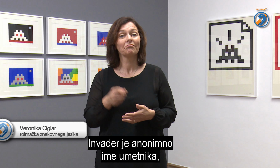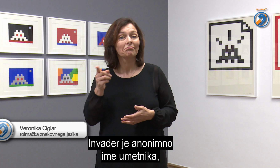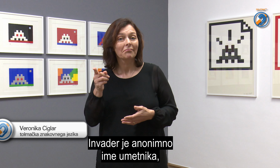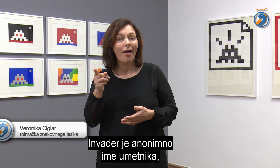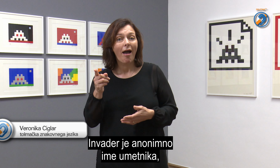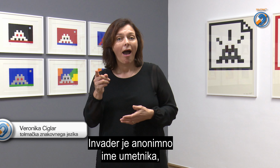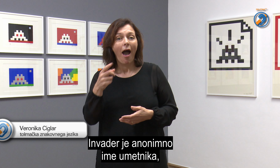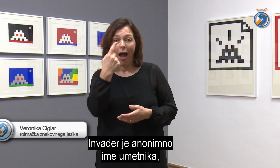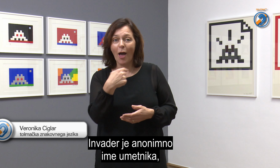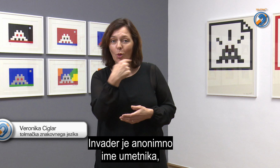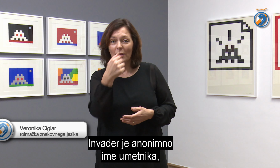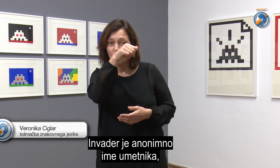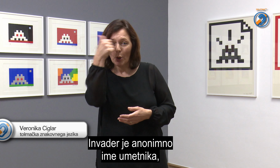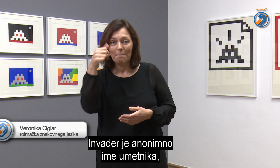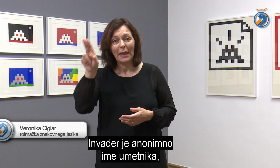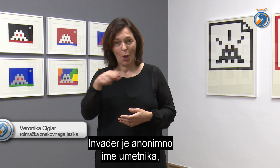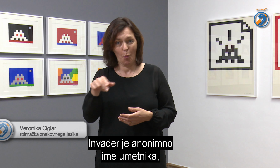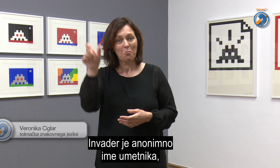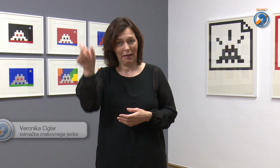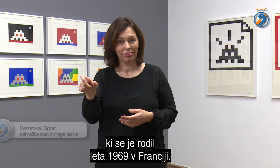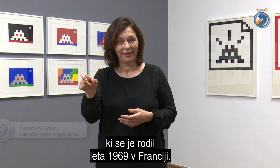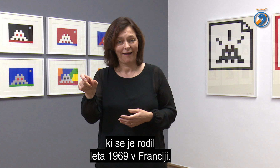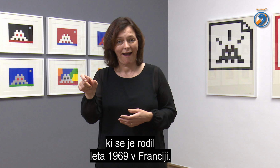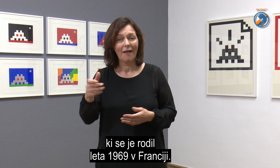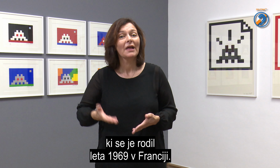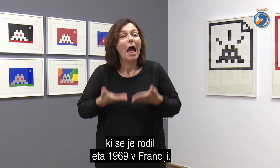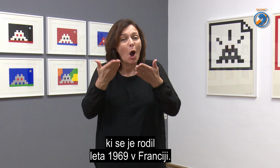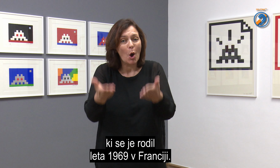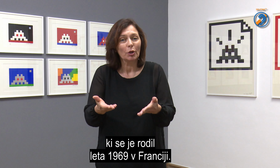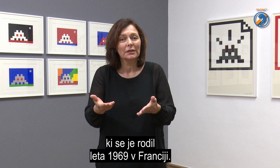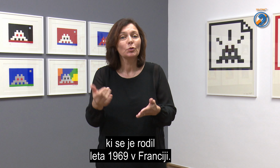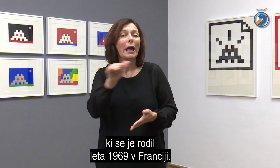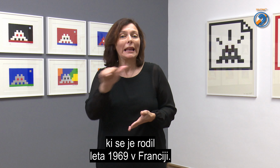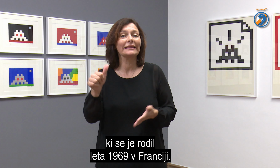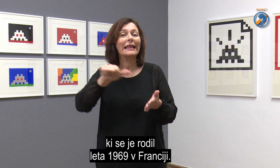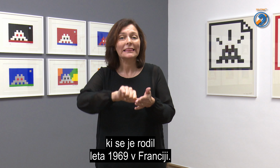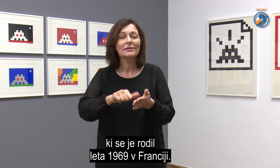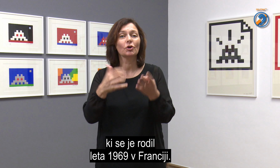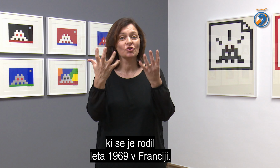Invader je anonimno ime umetnika, ki se je rodil leta